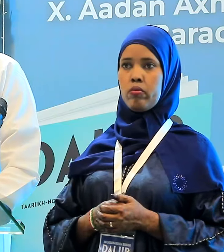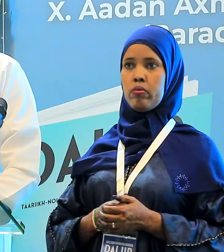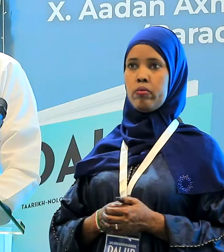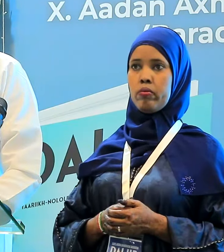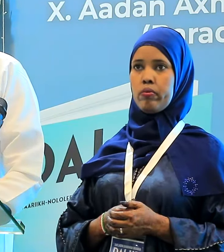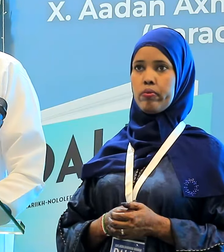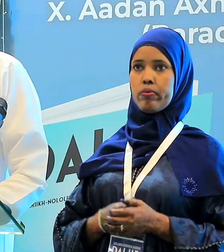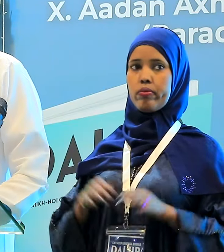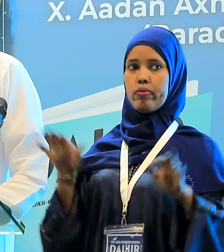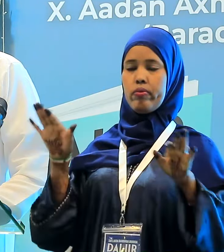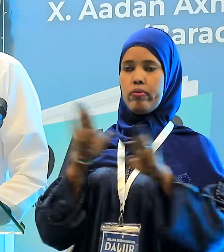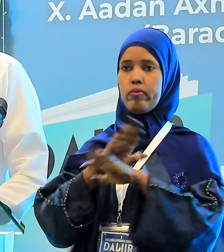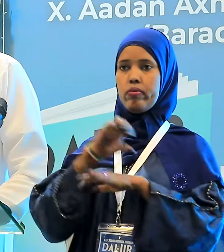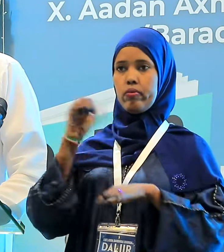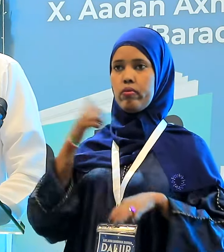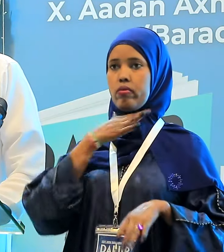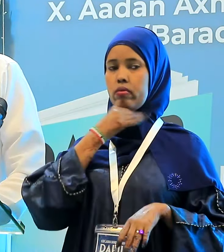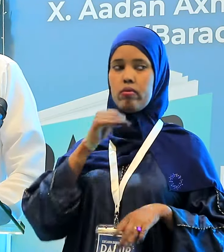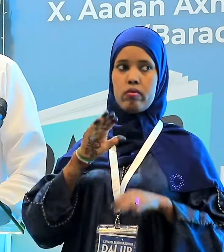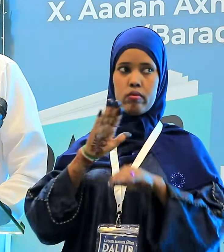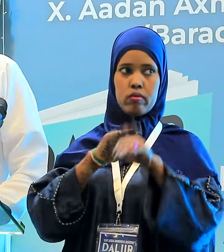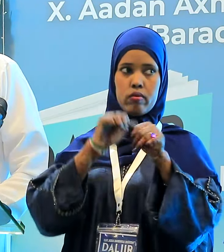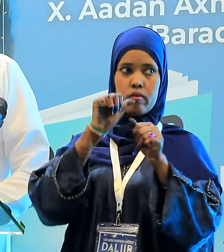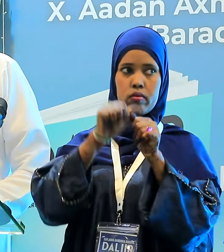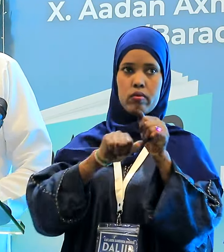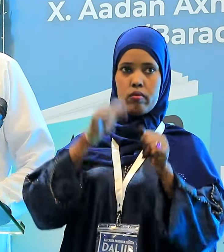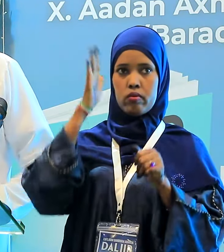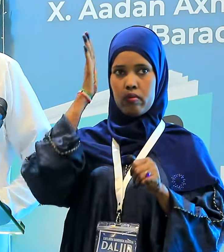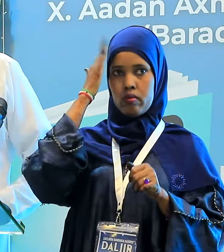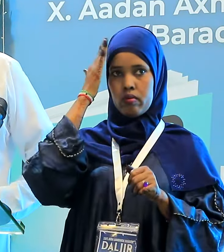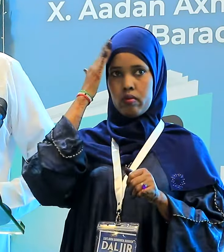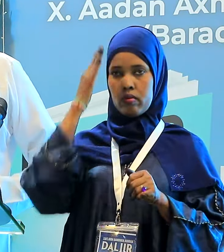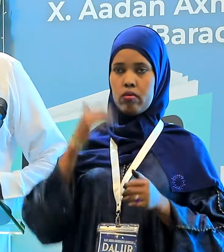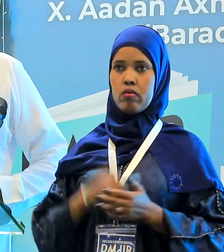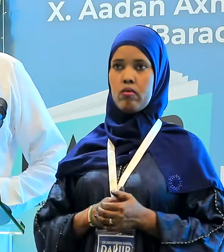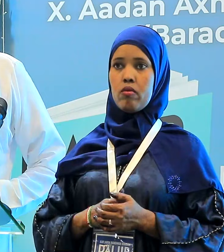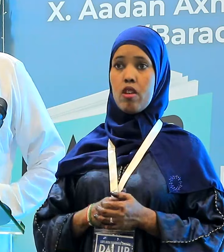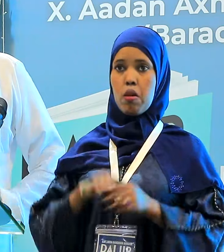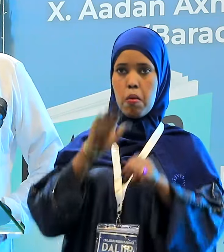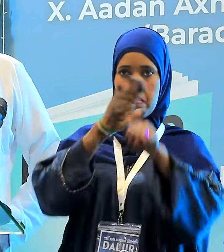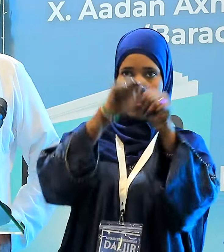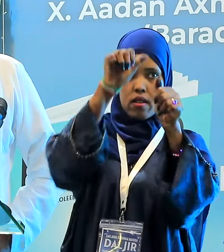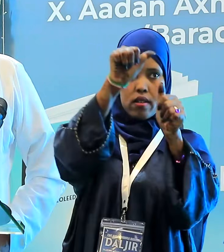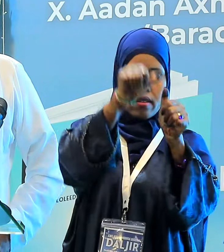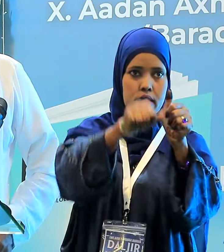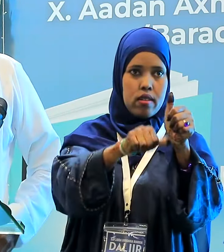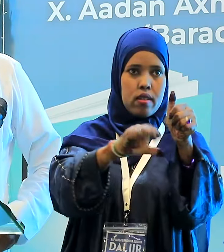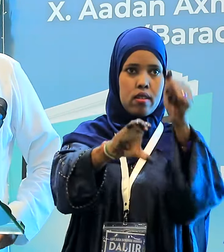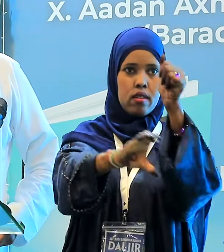وحكروا الدور إلى النمر والبول لأن هذا يجير قرن كستا